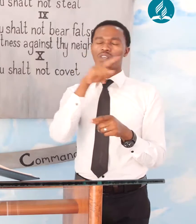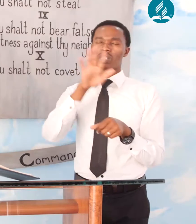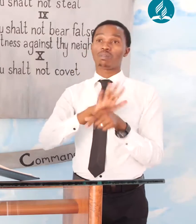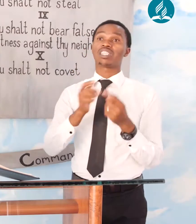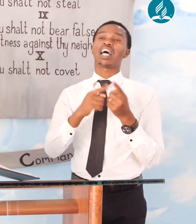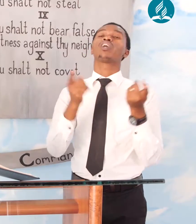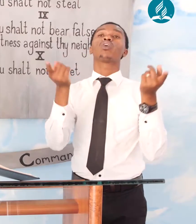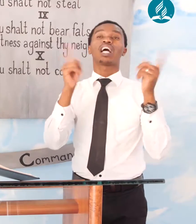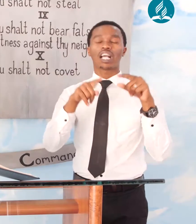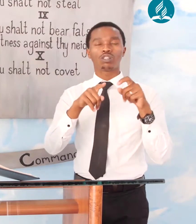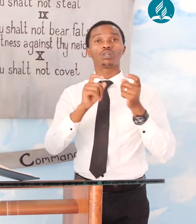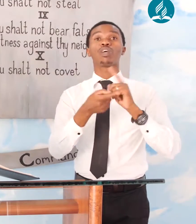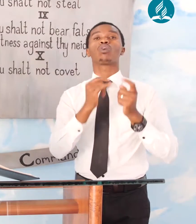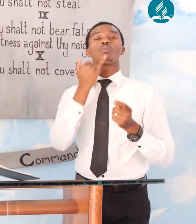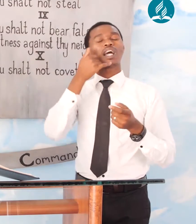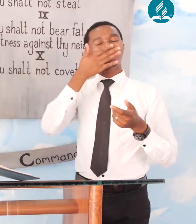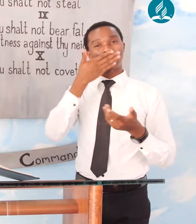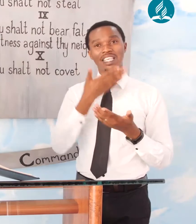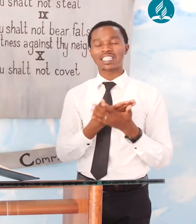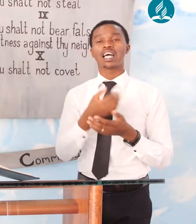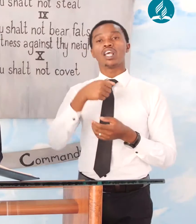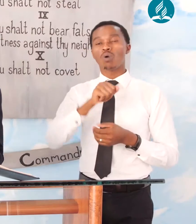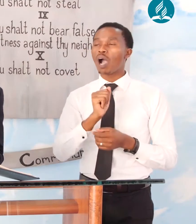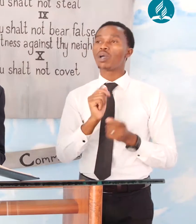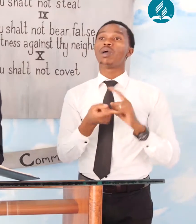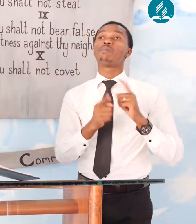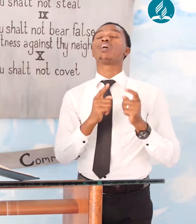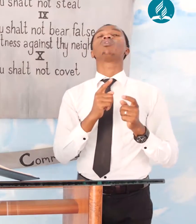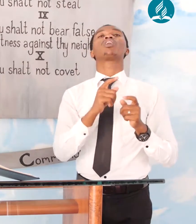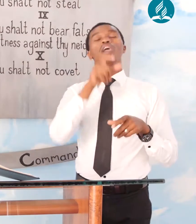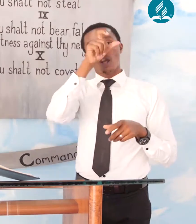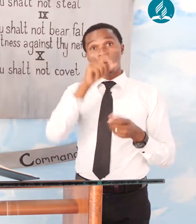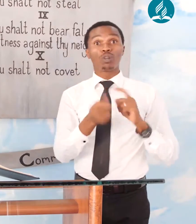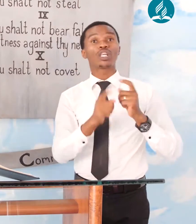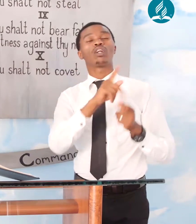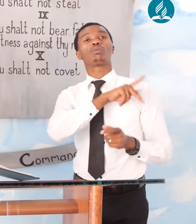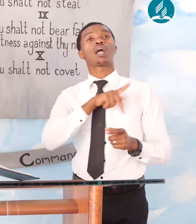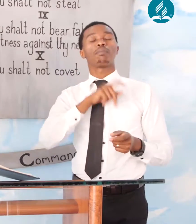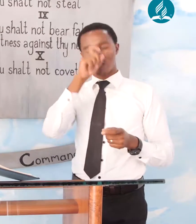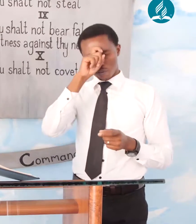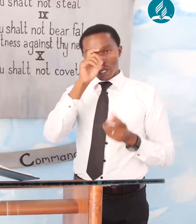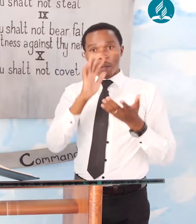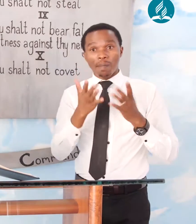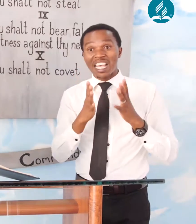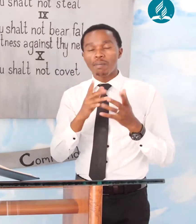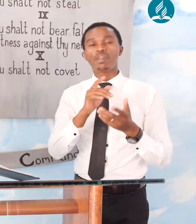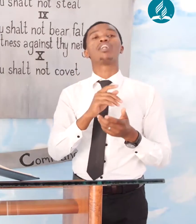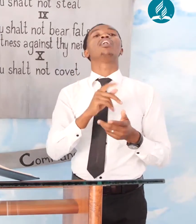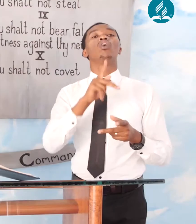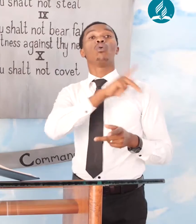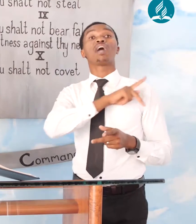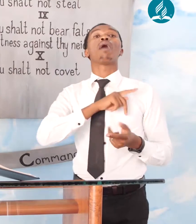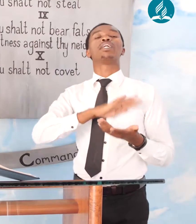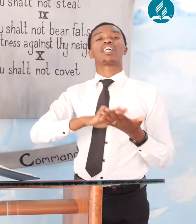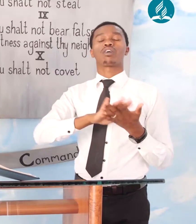kumwana muzimi wawe nongere kuba umuragwa w'ubwami rwose farao aza kubabarira